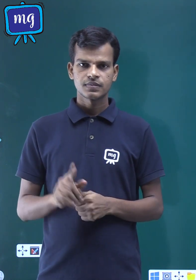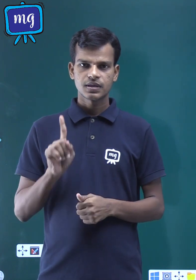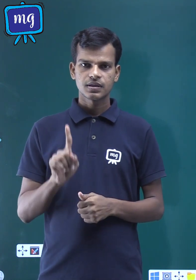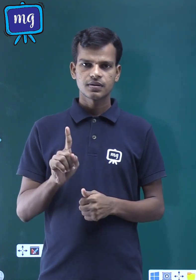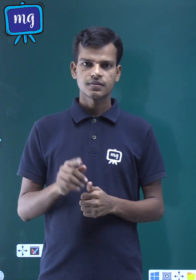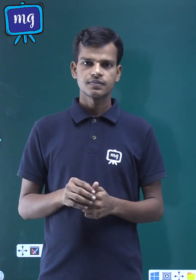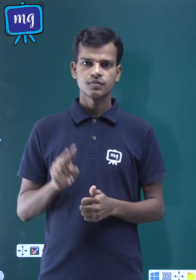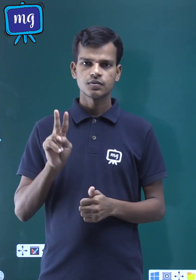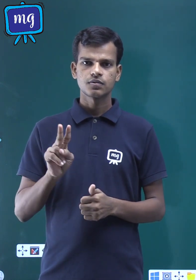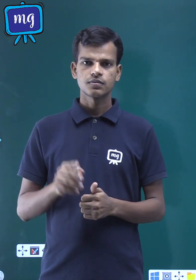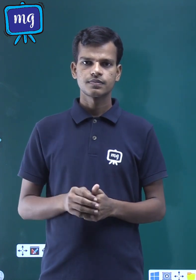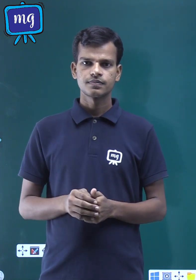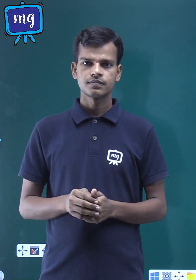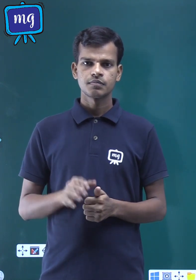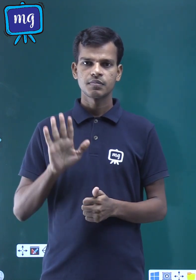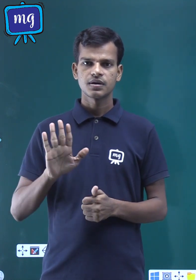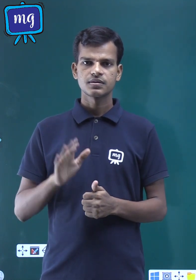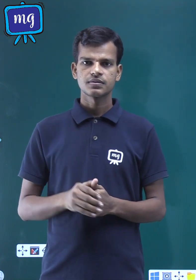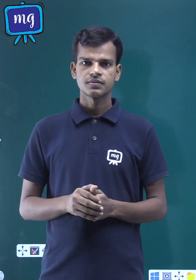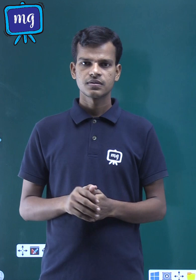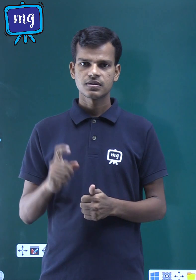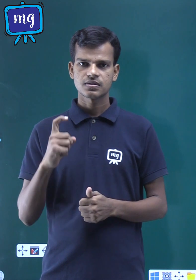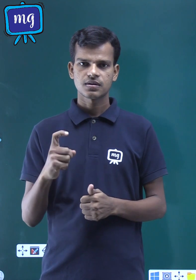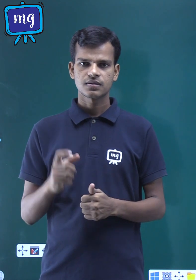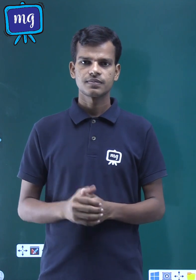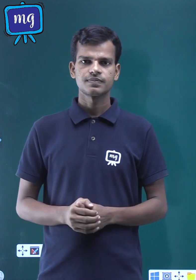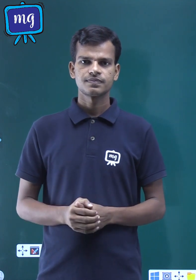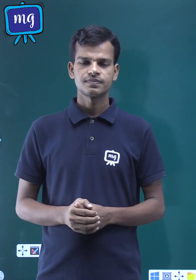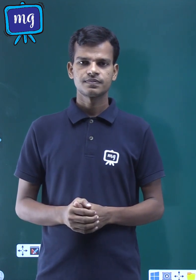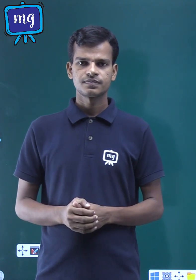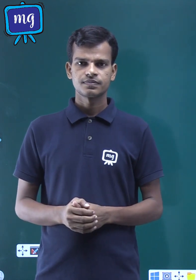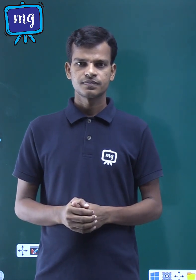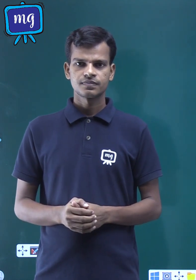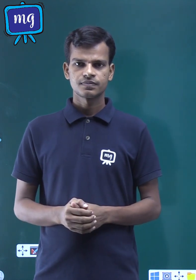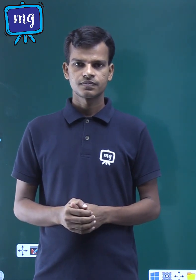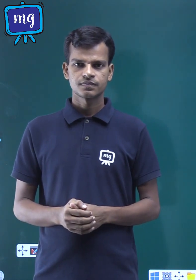1, 2, 5, 7।